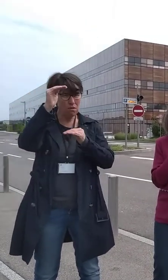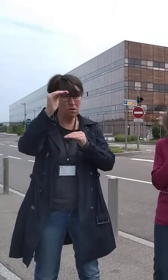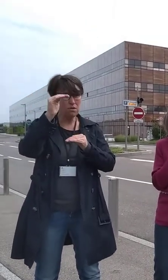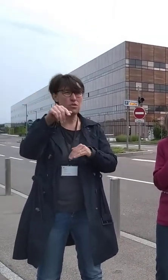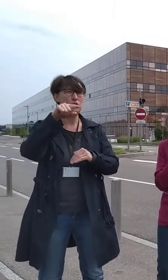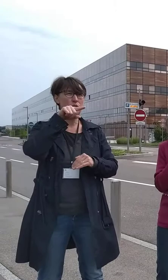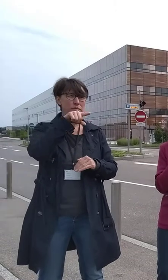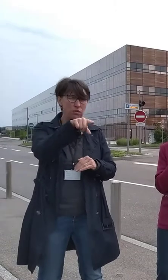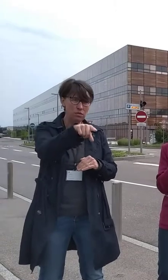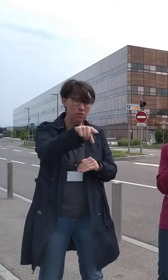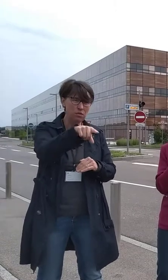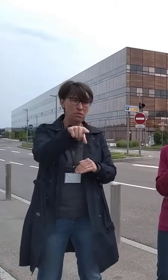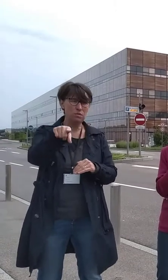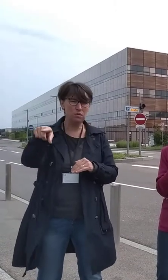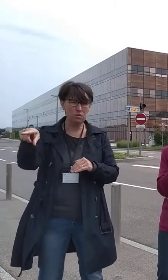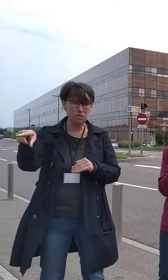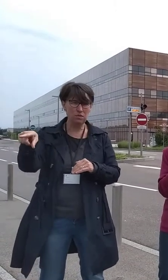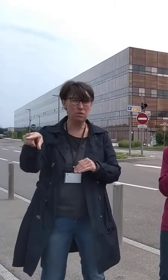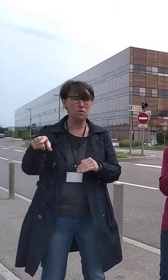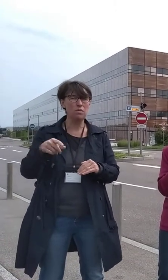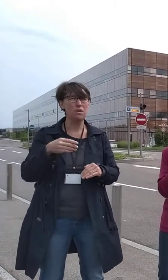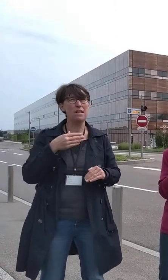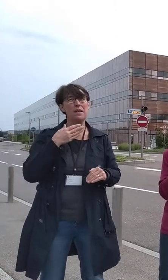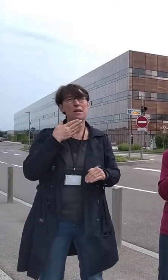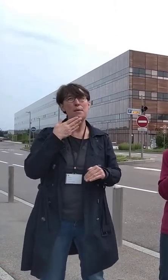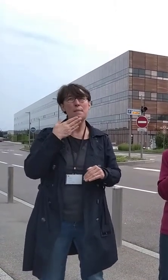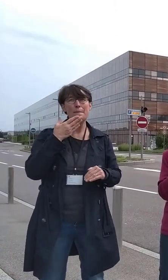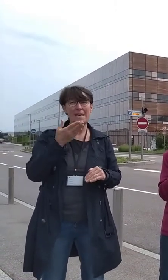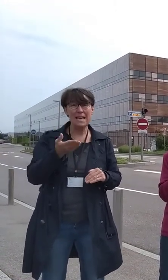présents, on compte sur vous,